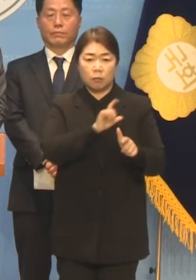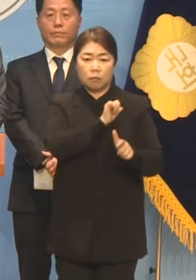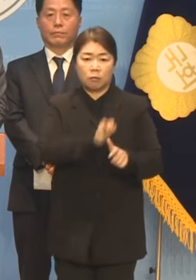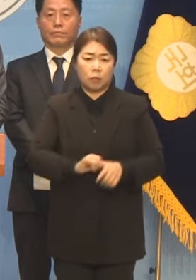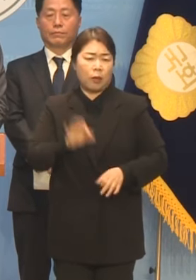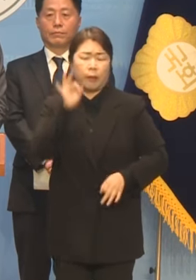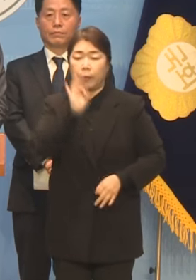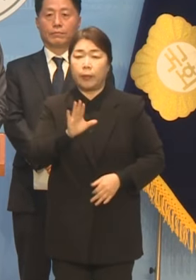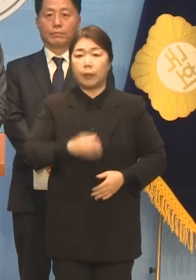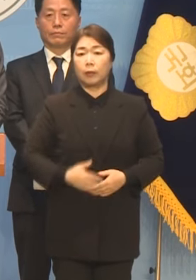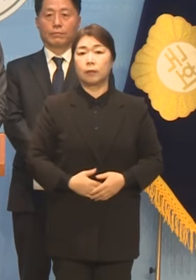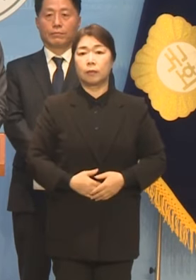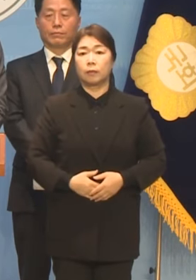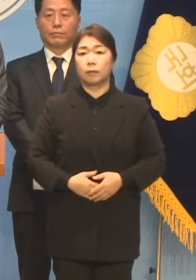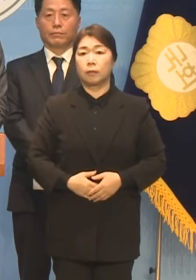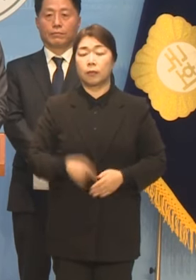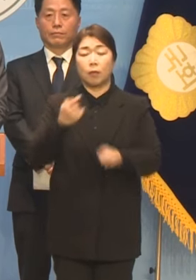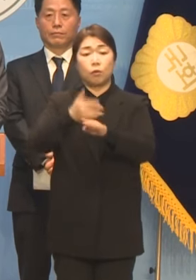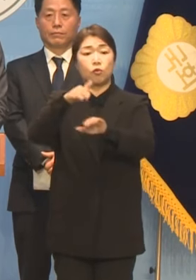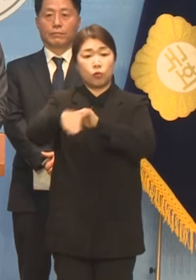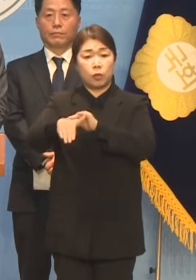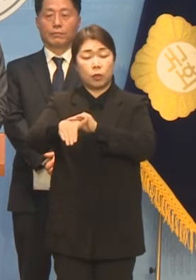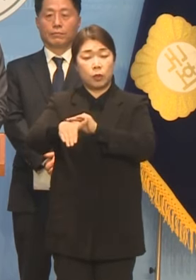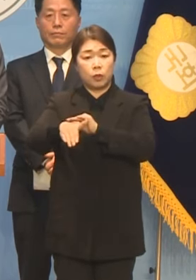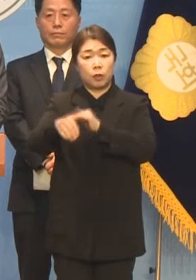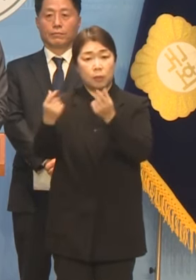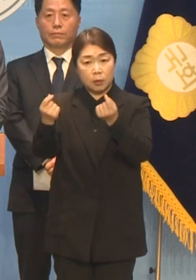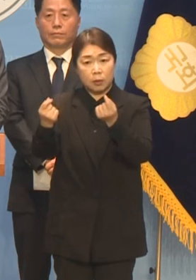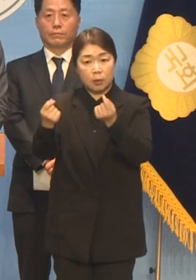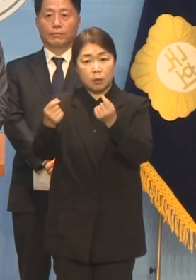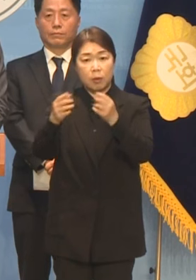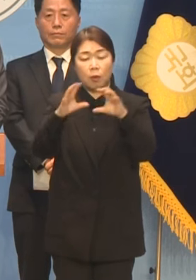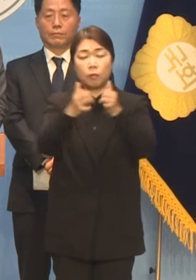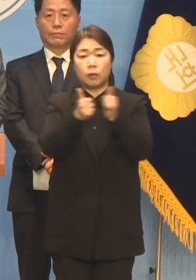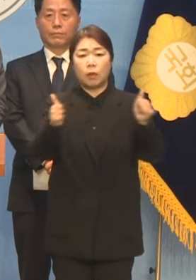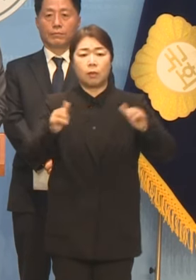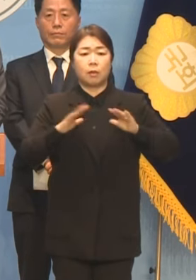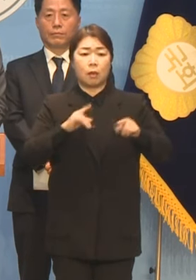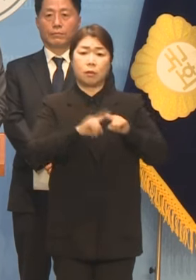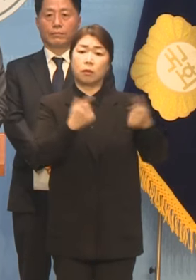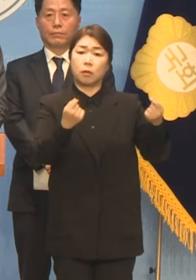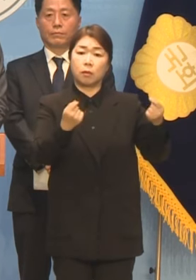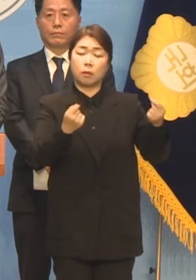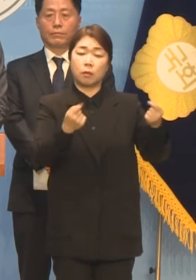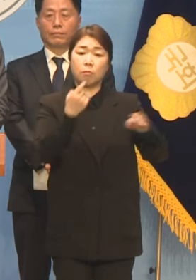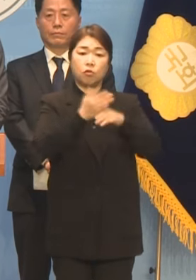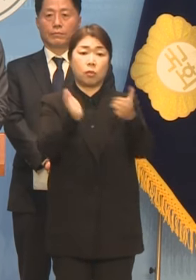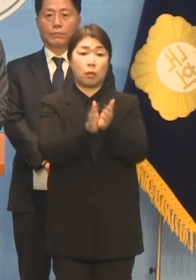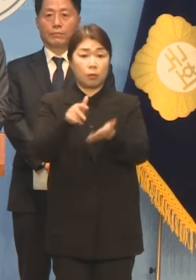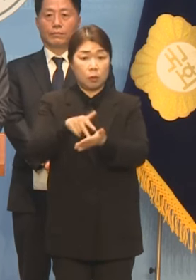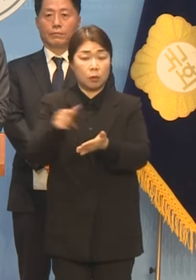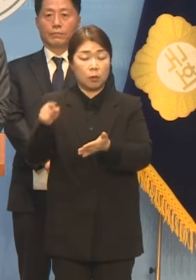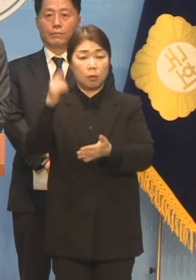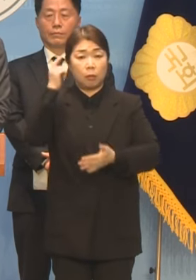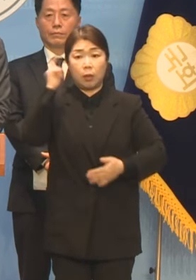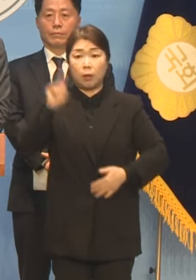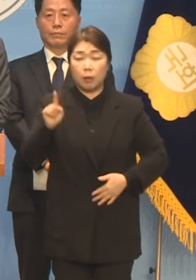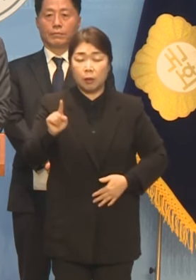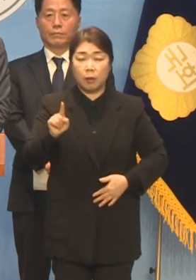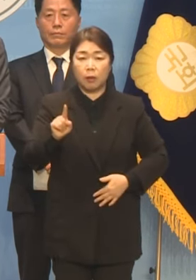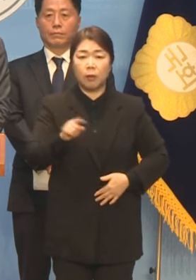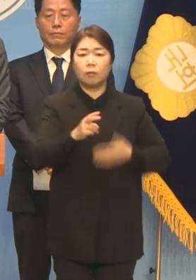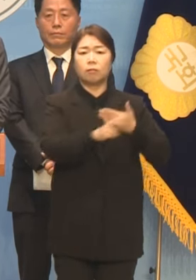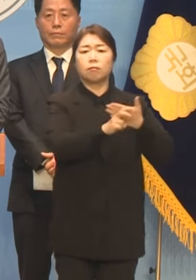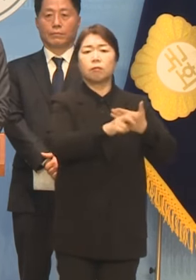수 없습니다 민주주의의 보로 우리 국민들이 자랑스러워하고 있는 민주당에서 어떻게 이렇게